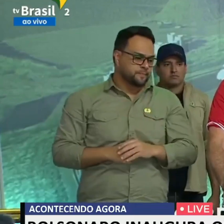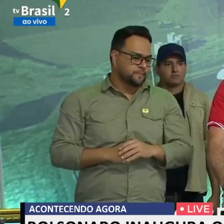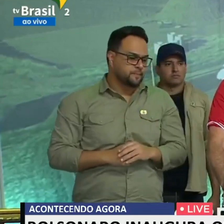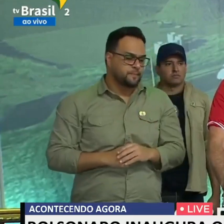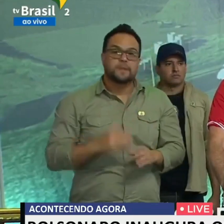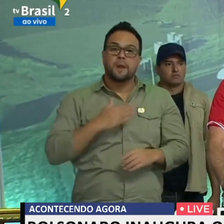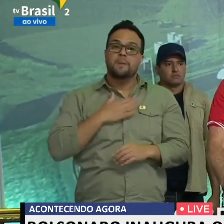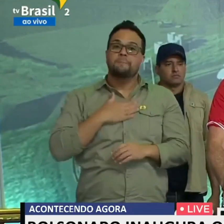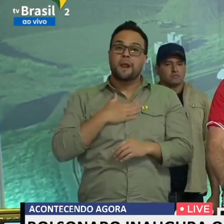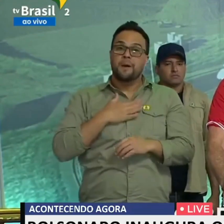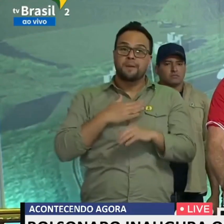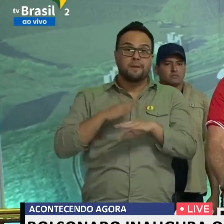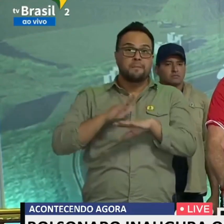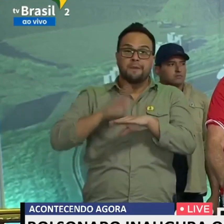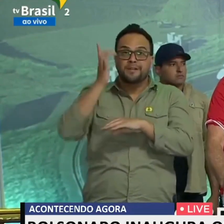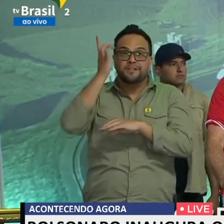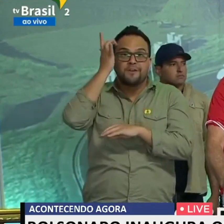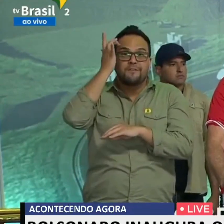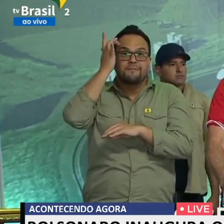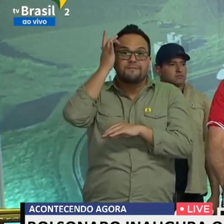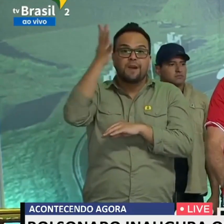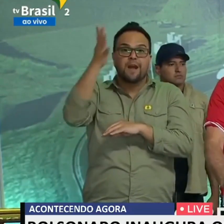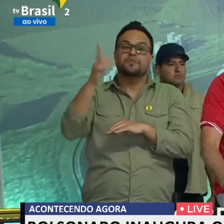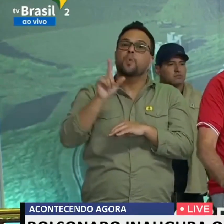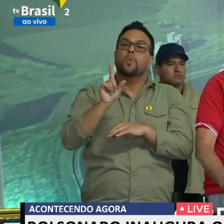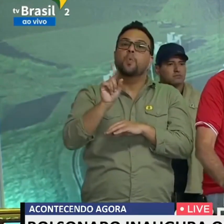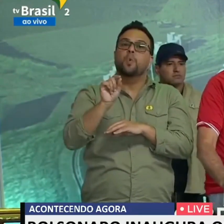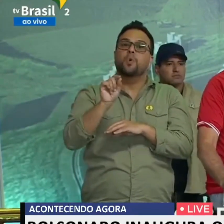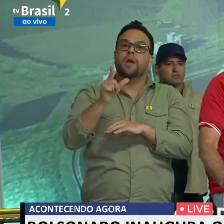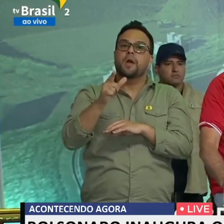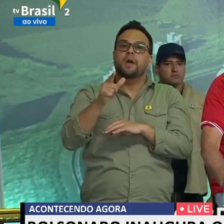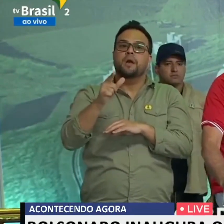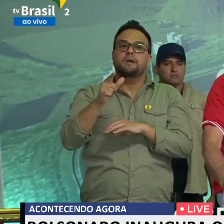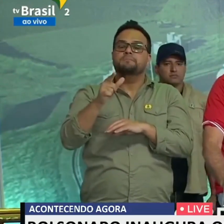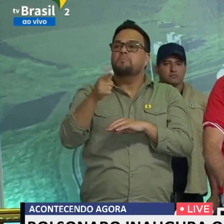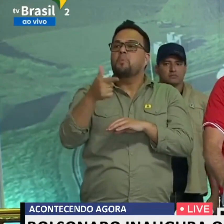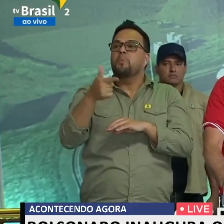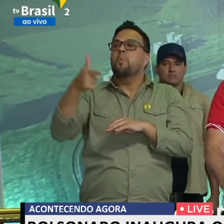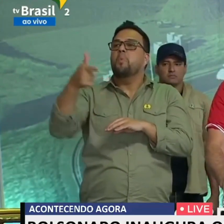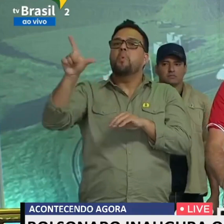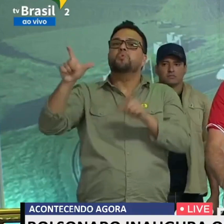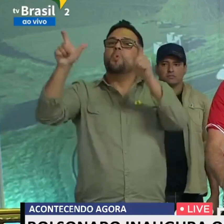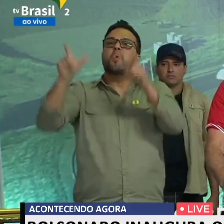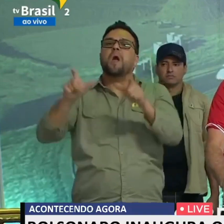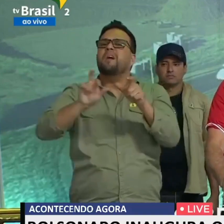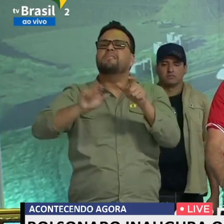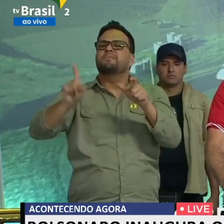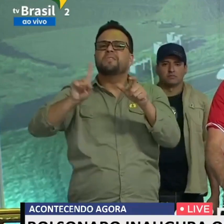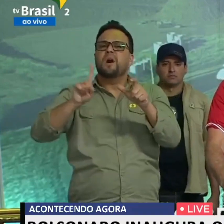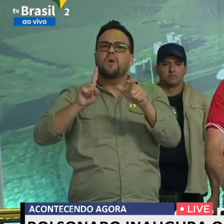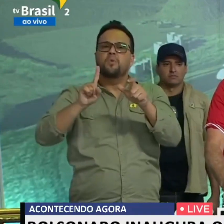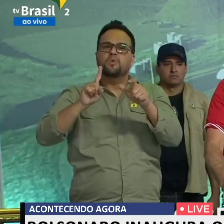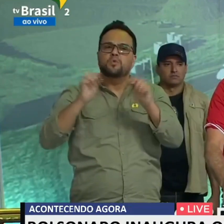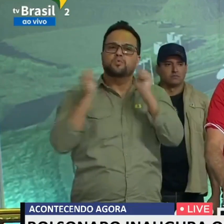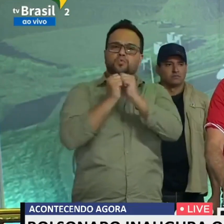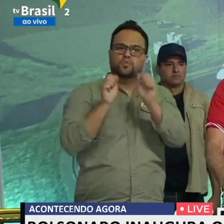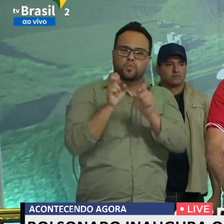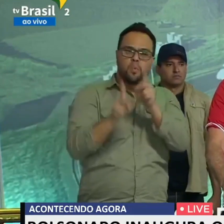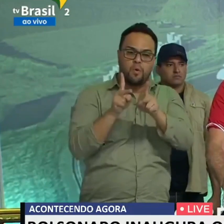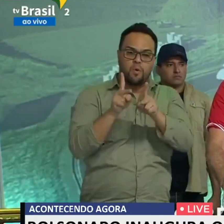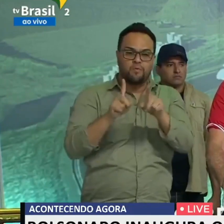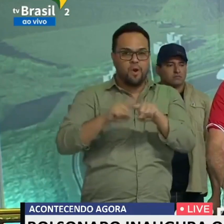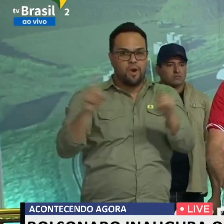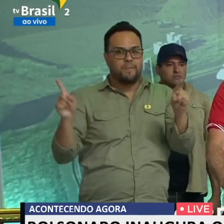Para mim, seria mais fácil estar do outro lado do balcão e não ao lado de vocês. Mas eu